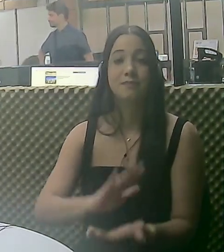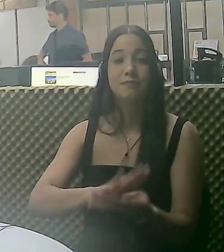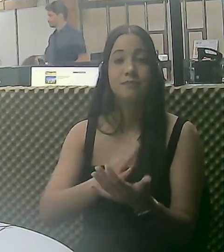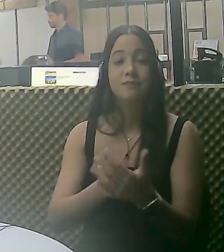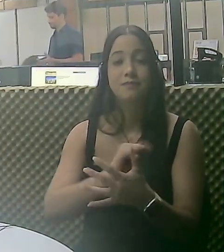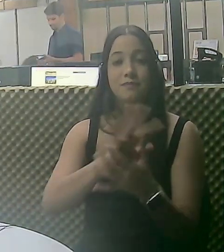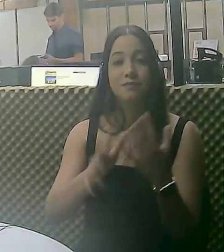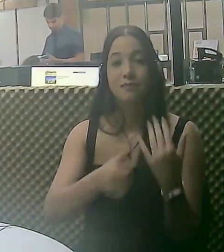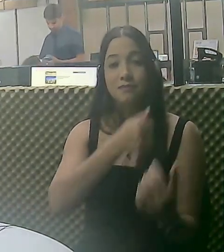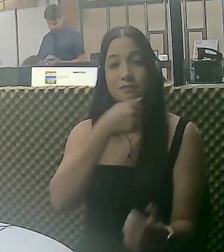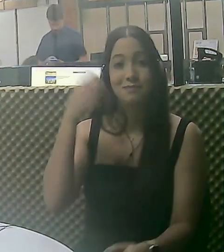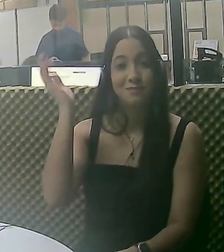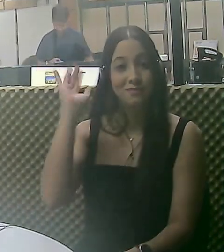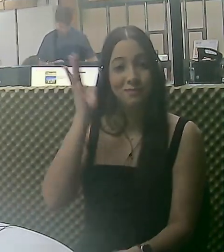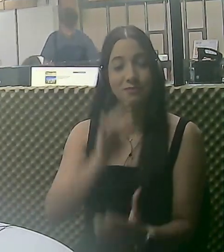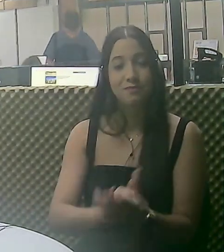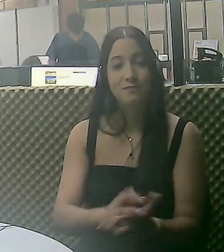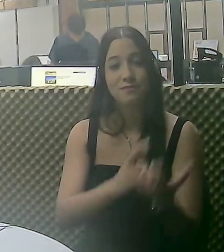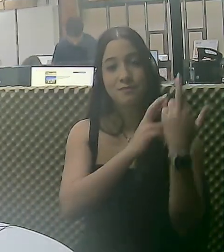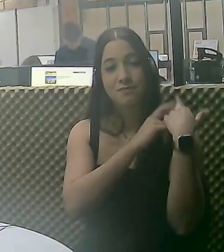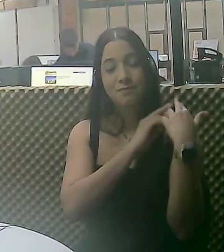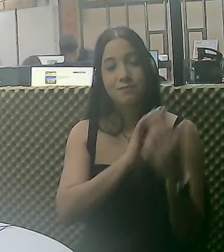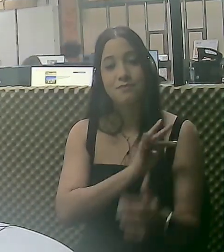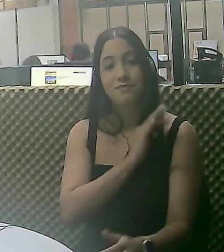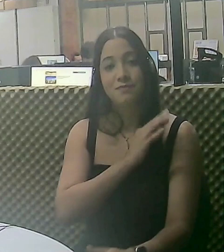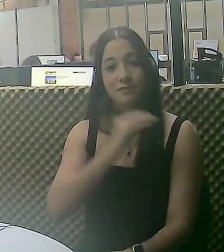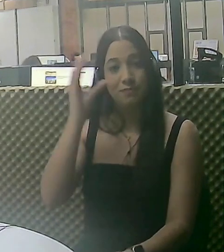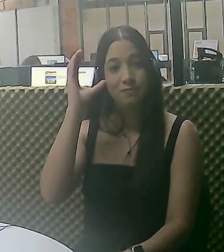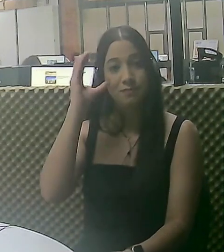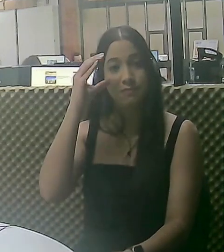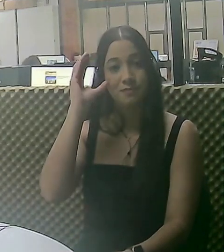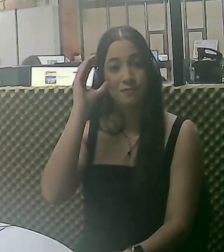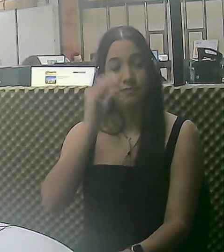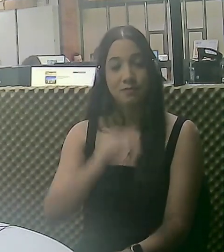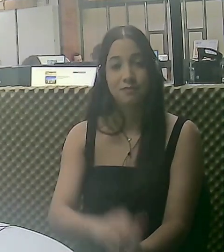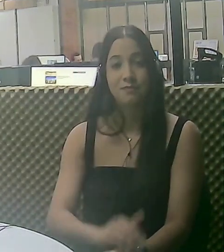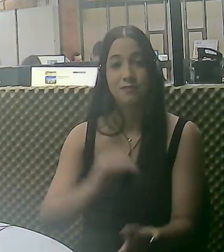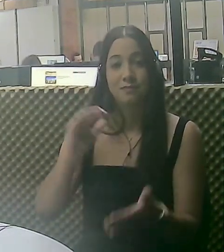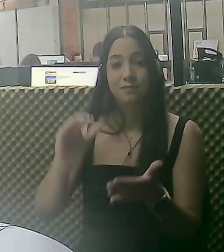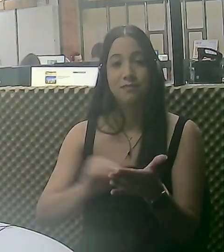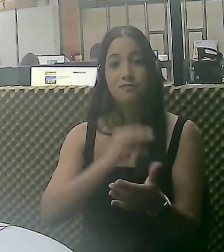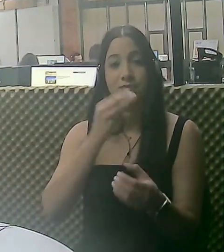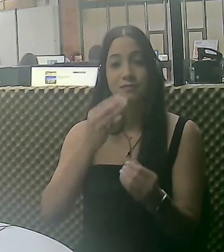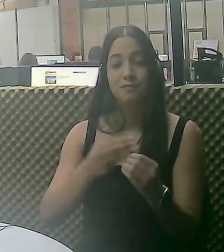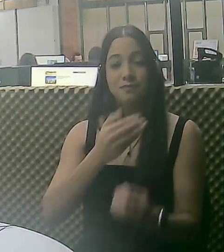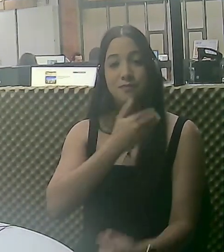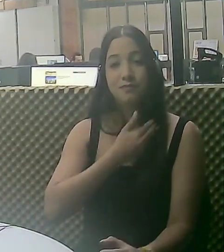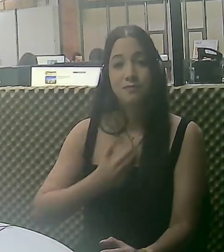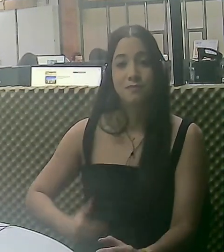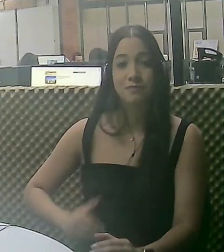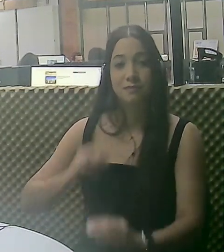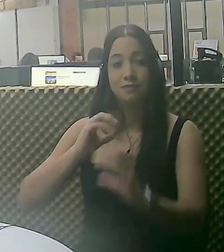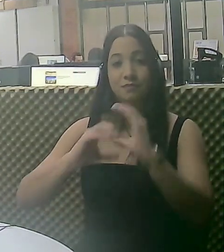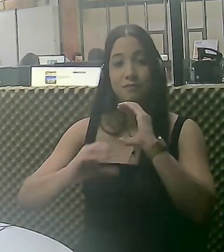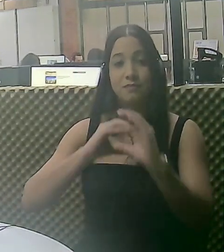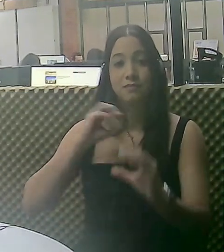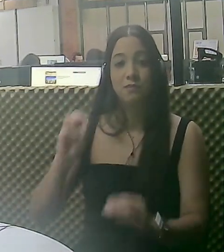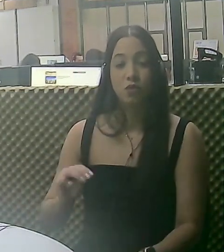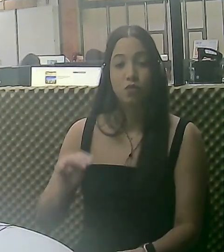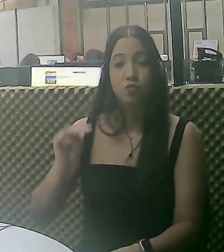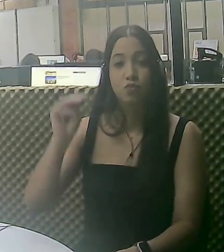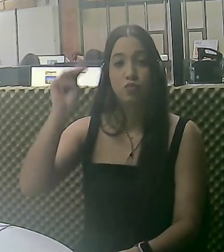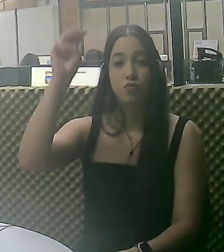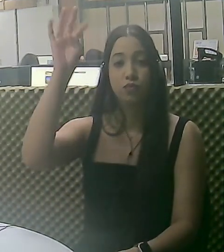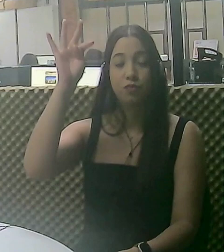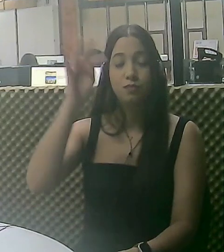Gianotti. Tradução em Libras, Amanda Valentim. Responsável técnico, Cristiano Silva. Secretário Municipal de Governo e